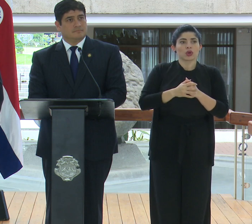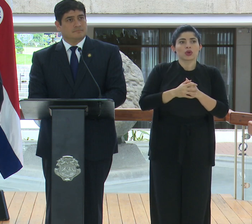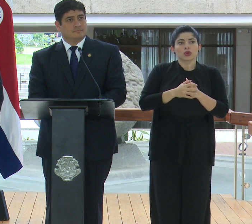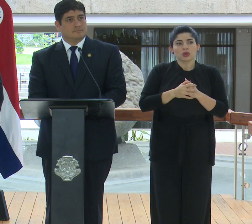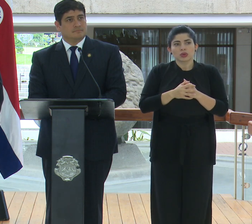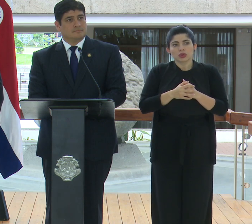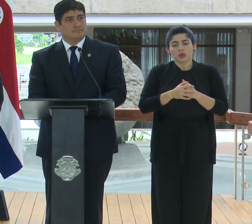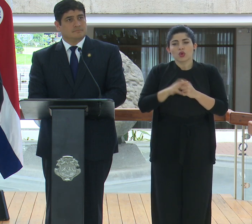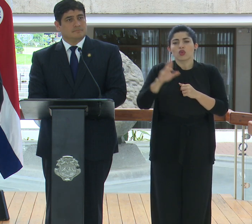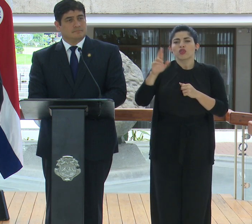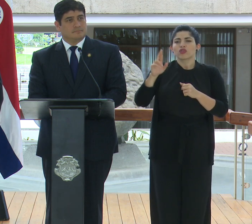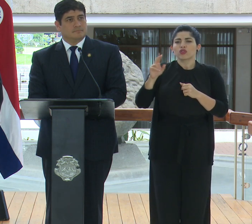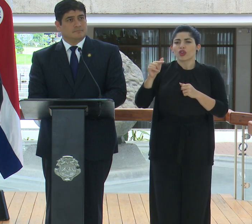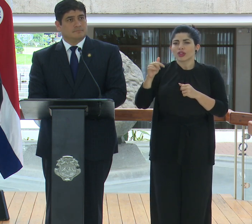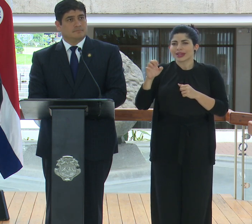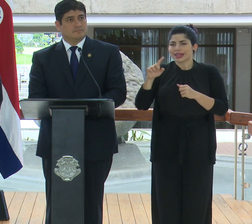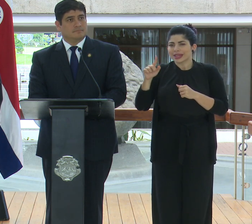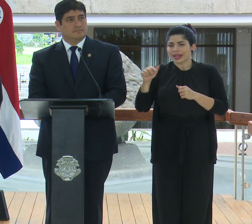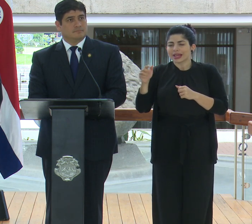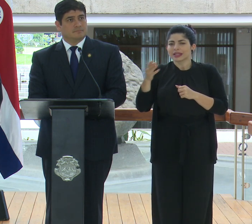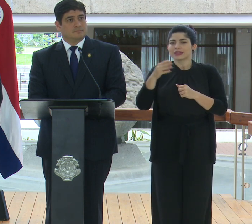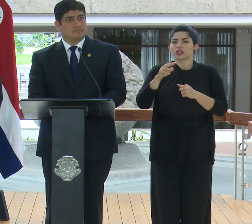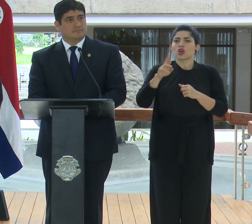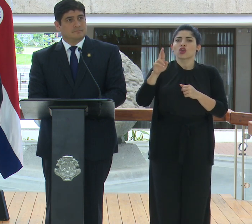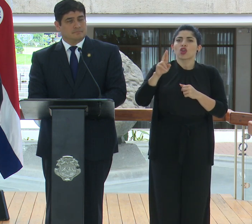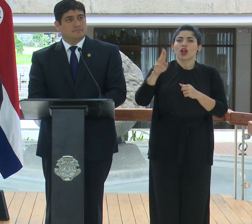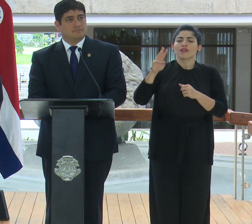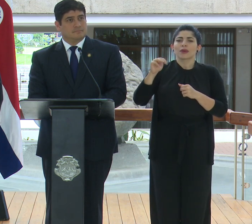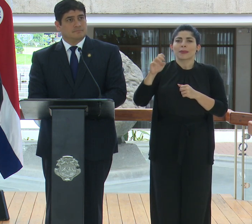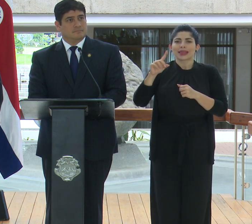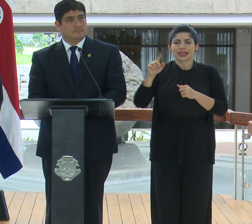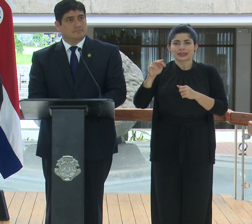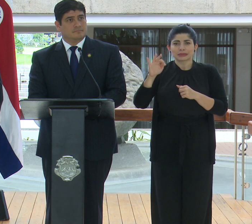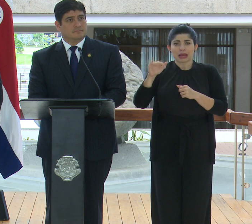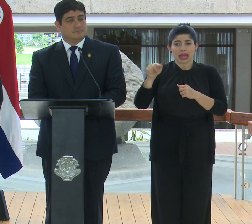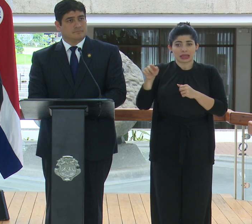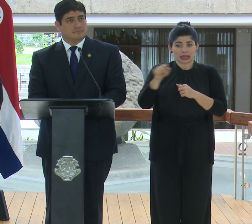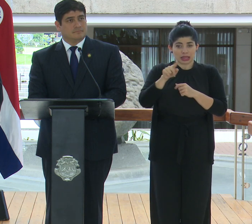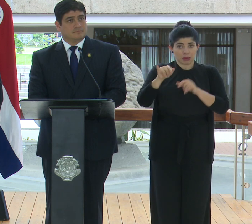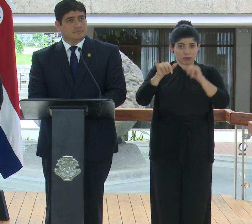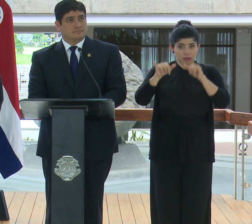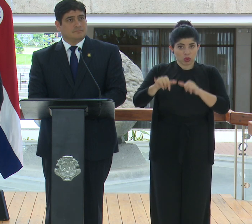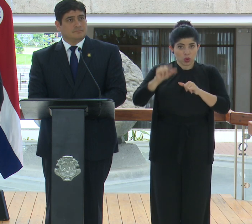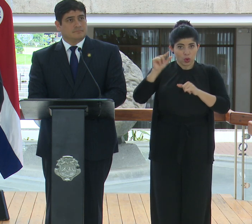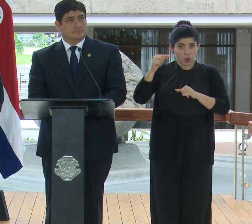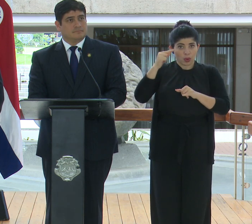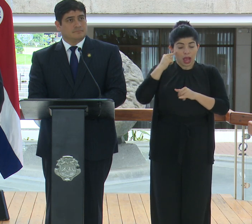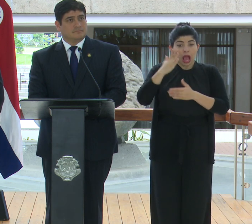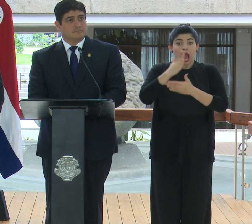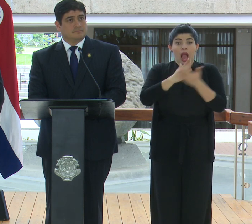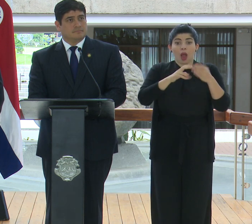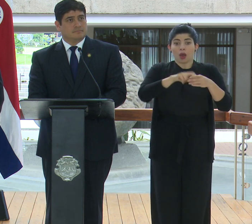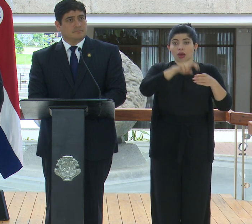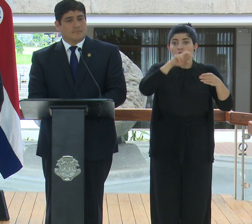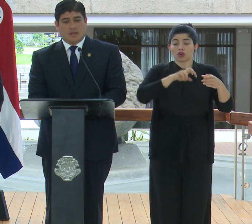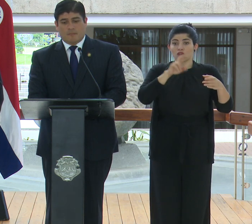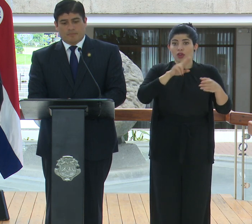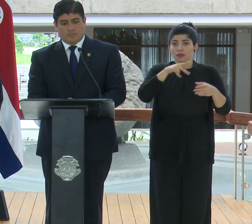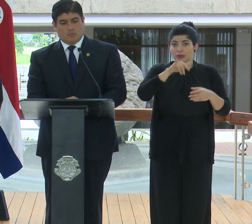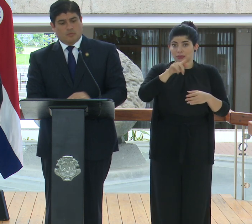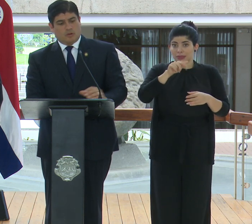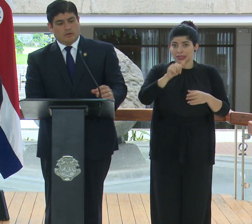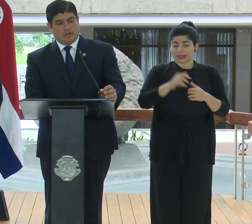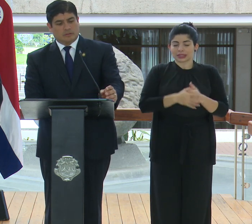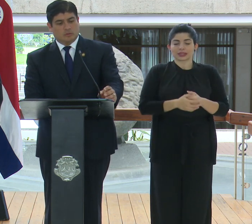Manuel Rodríguez, don Rodolfo Méndez Mata, si ellos van a permanecer en el gobierno aún con la salida de don Rodolfo Pizzi?